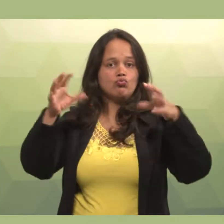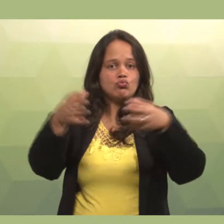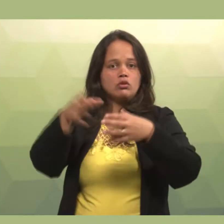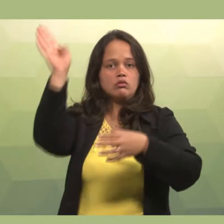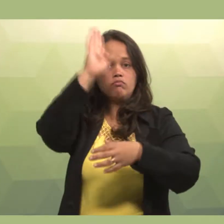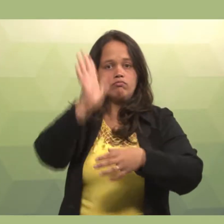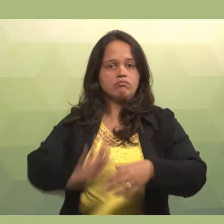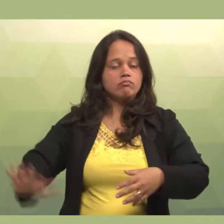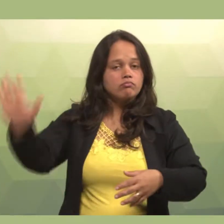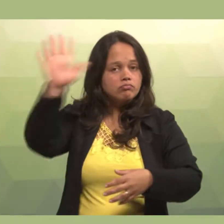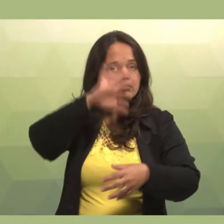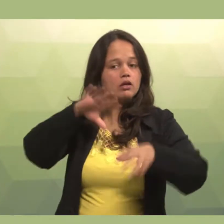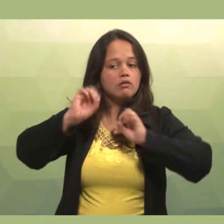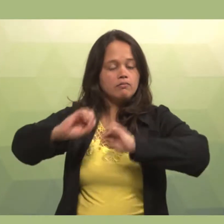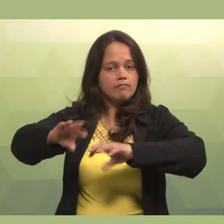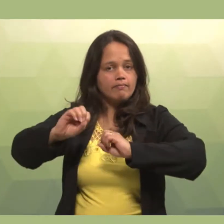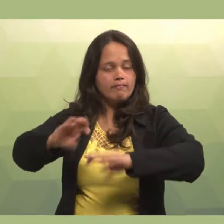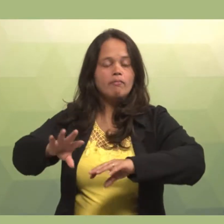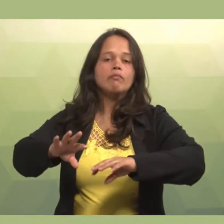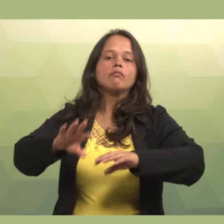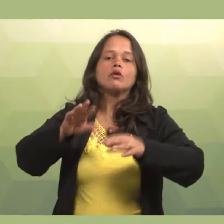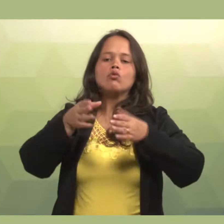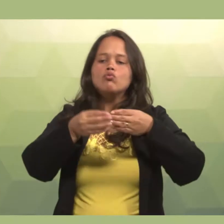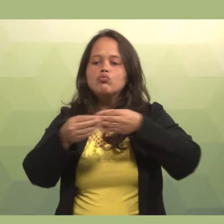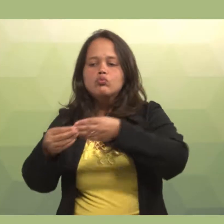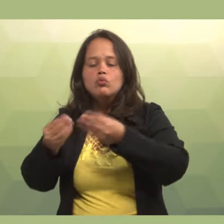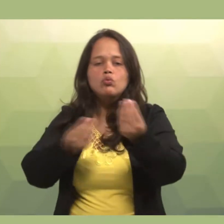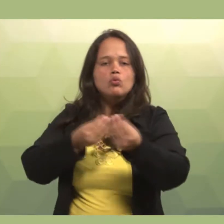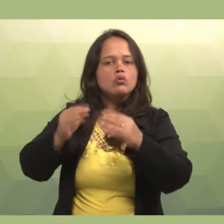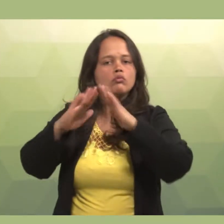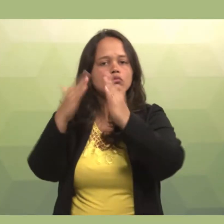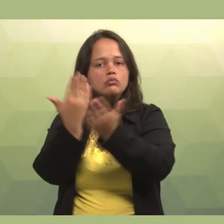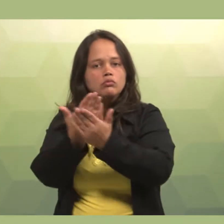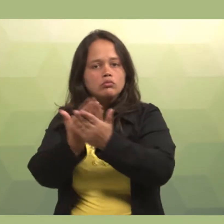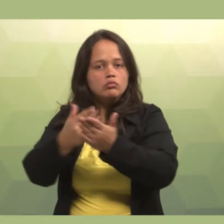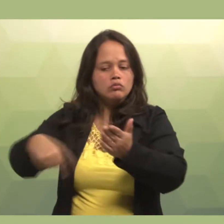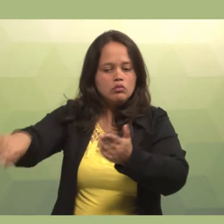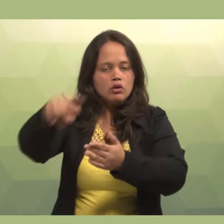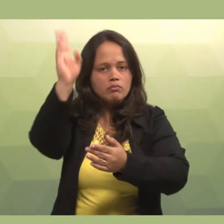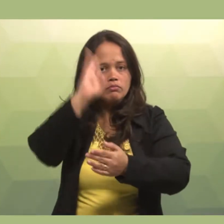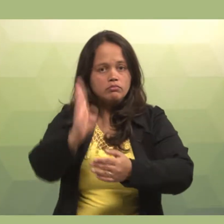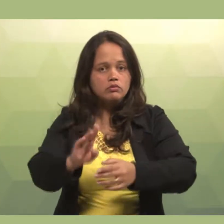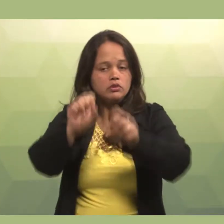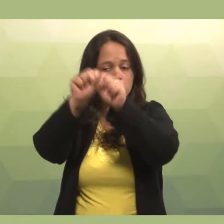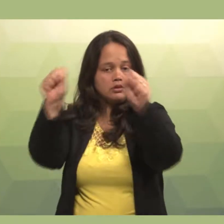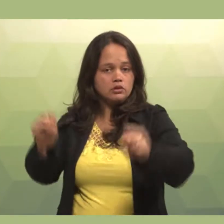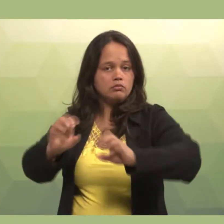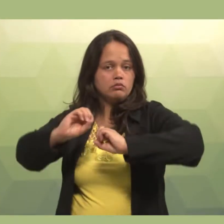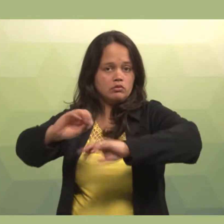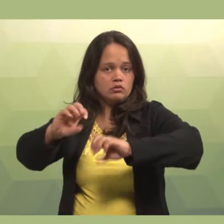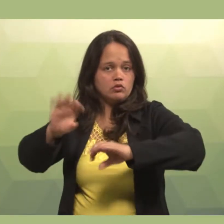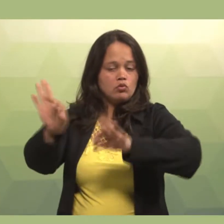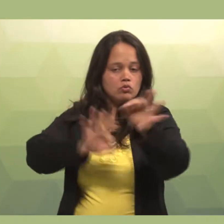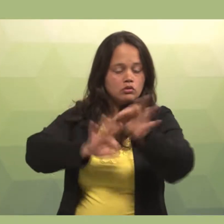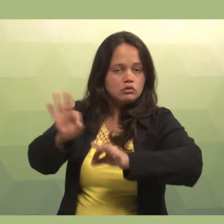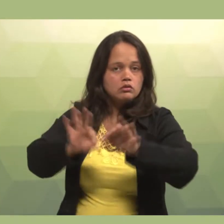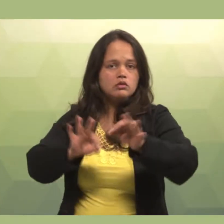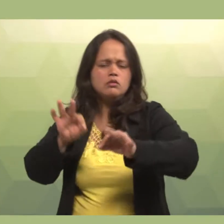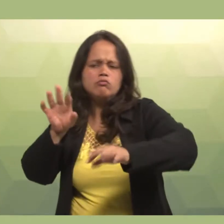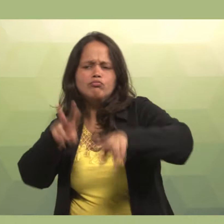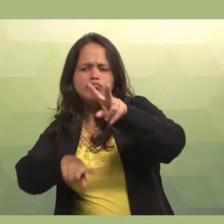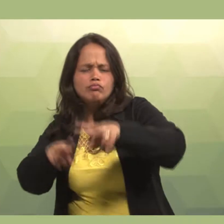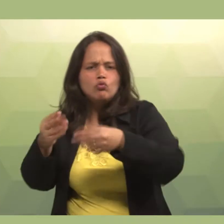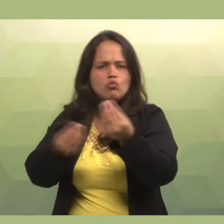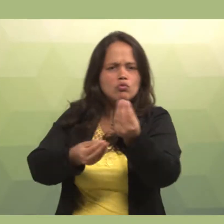de Educação, que orientarão as escolas brasileiras dos sistemas de ensino na organização,